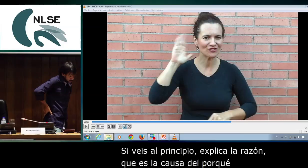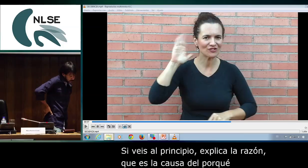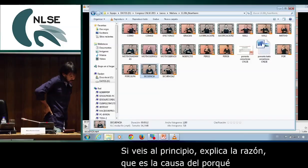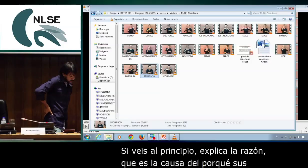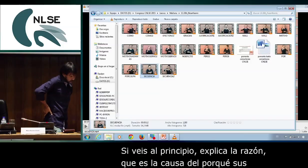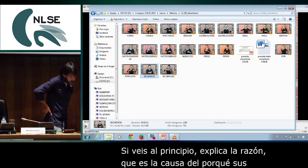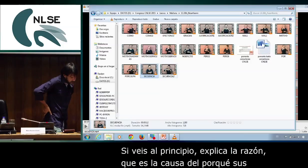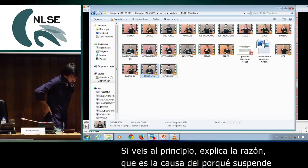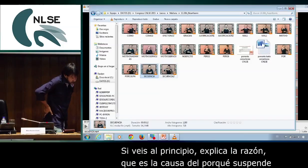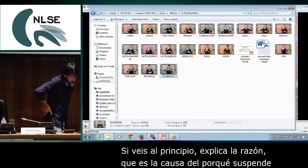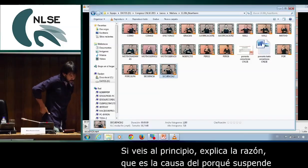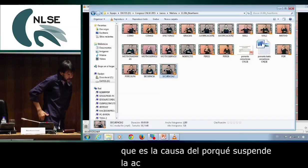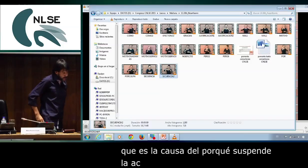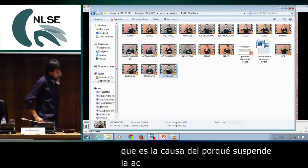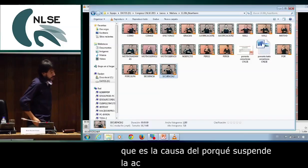etcétera.